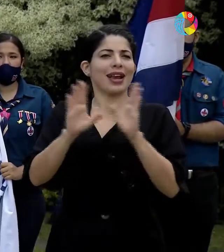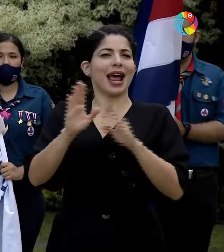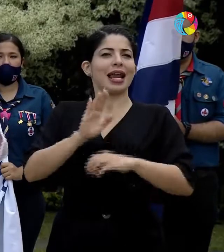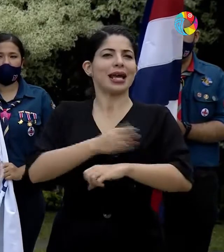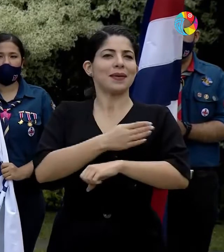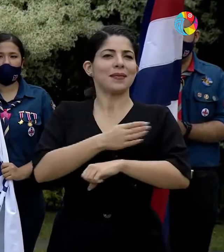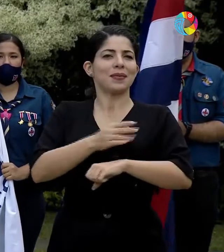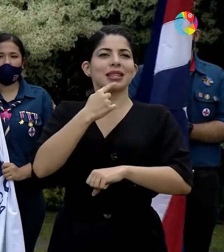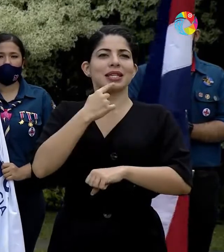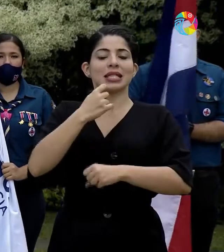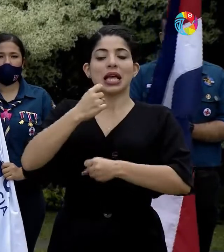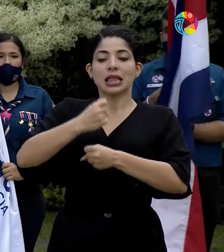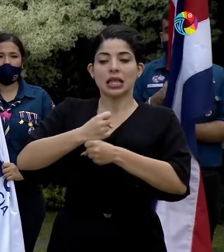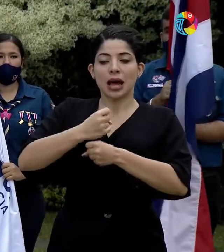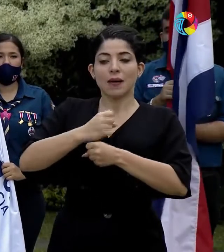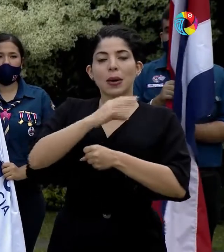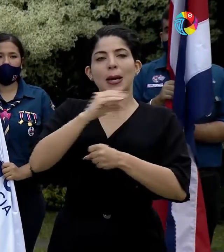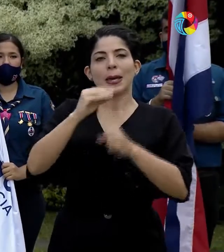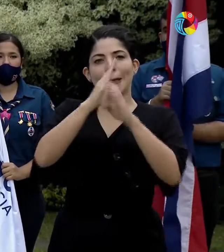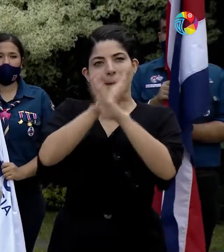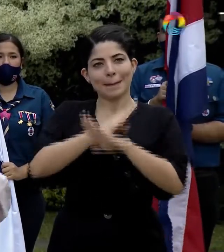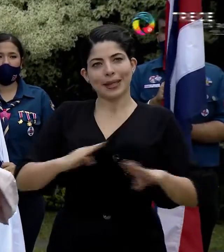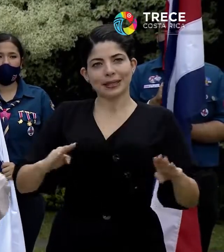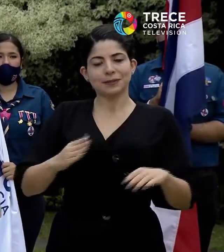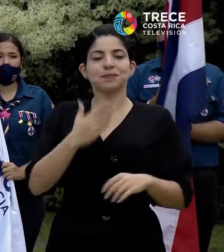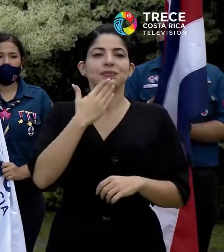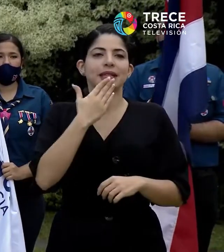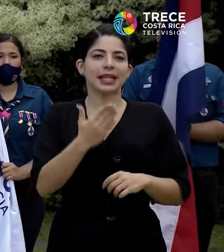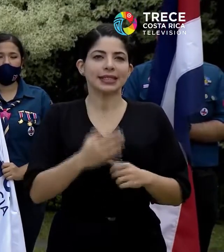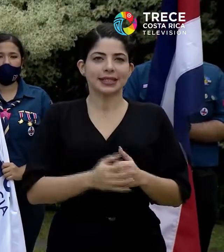himno, de trabajo y de paz. Gracias.